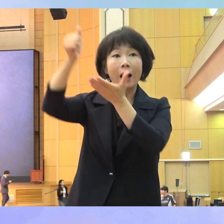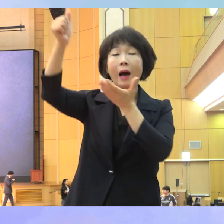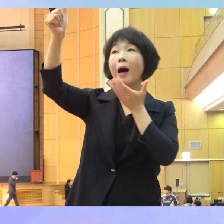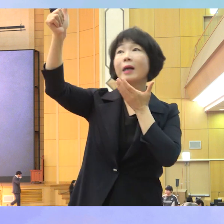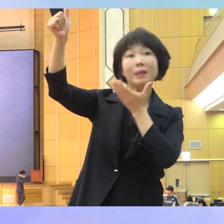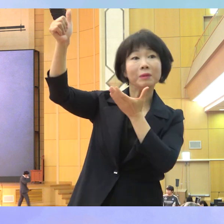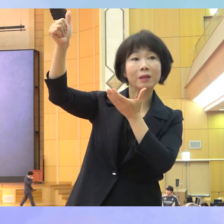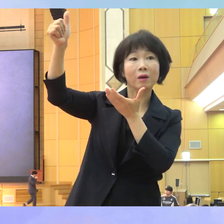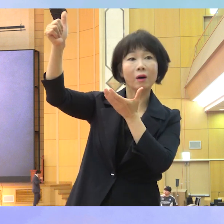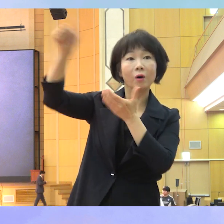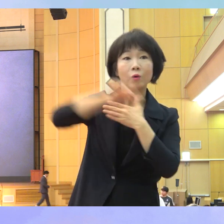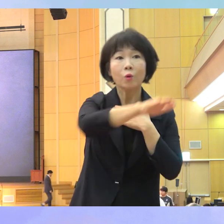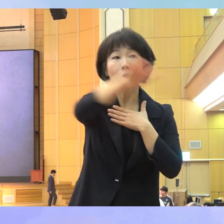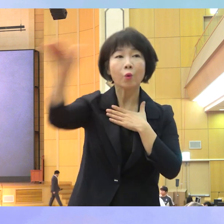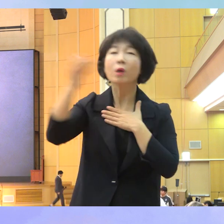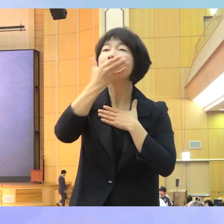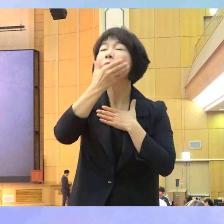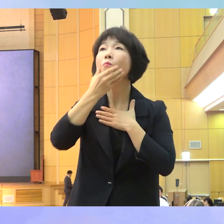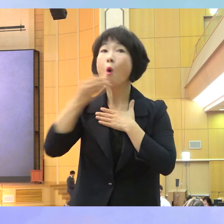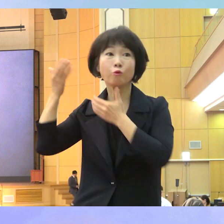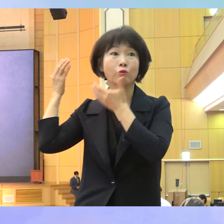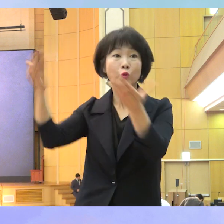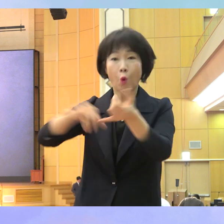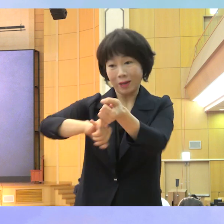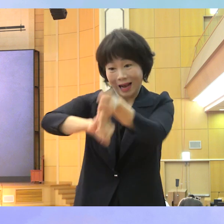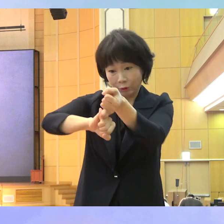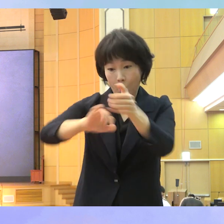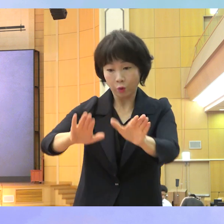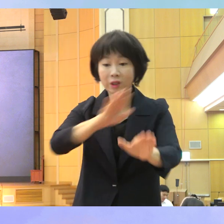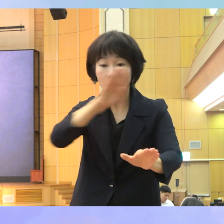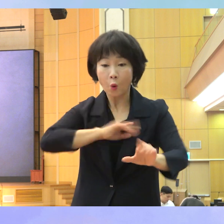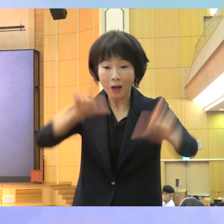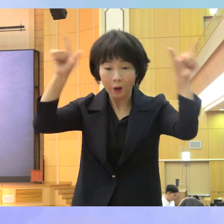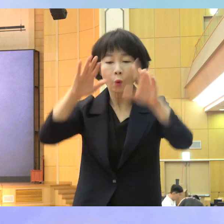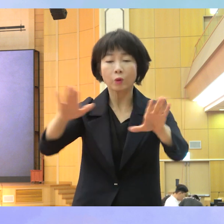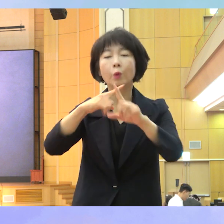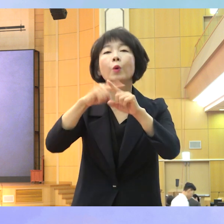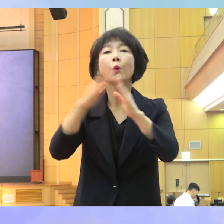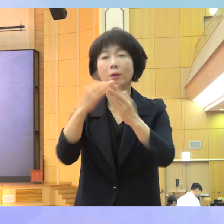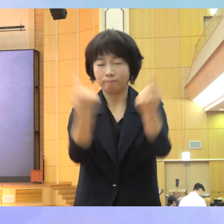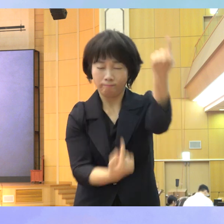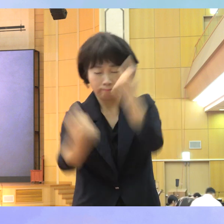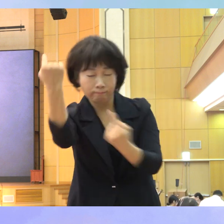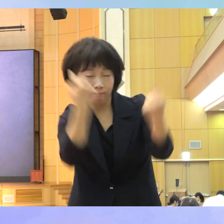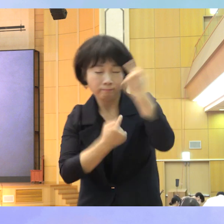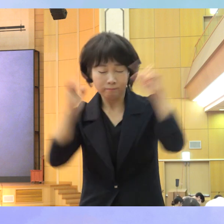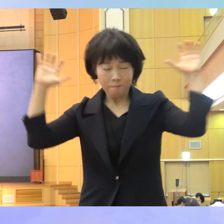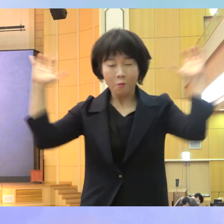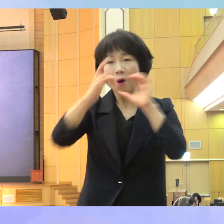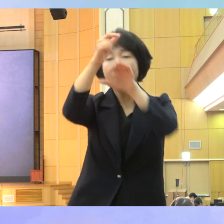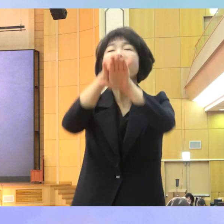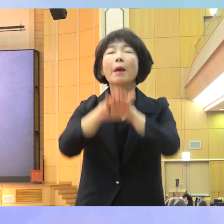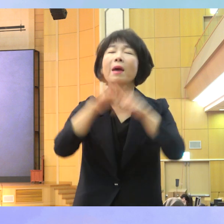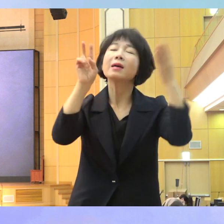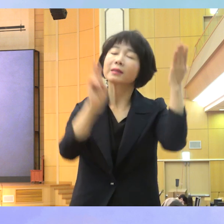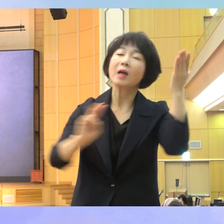하나님께서 우리에게 복주마 약속한 날에 주님 앞에 와서 찬송을 드리며